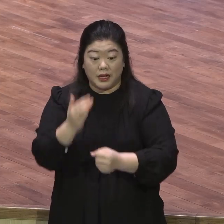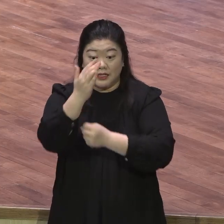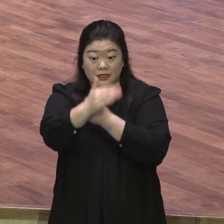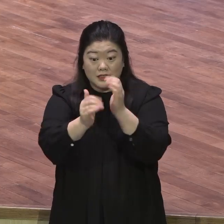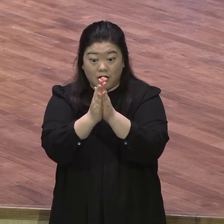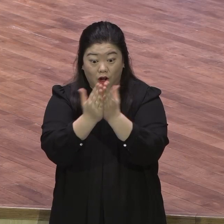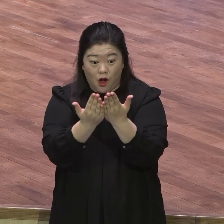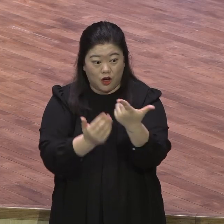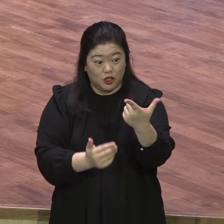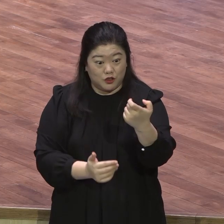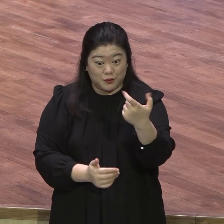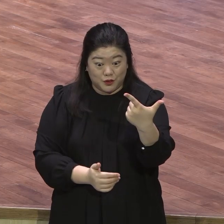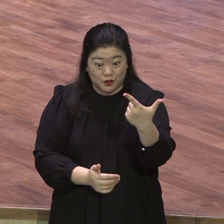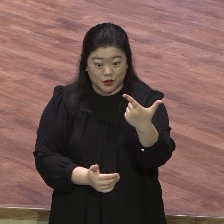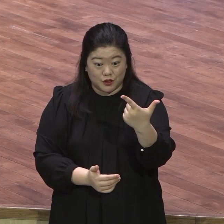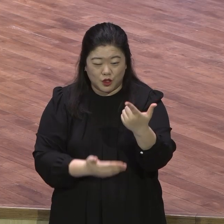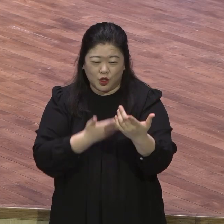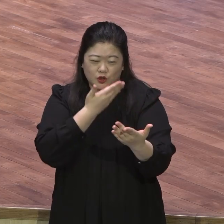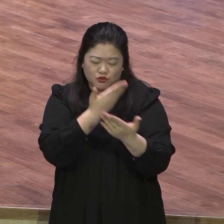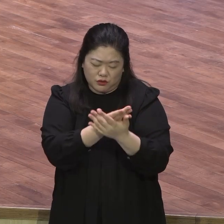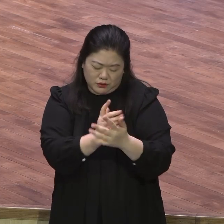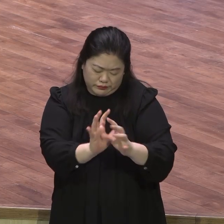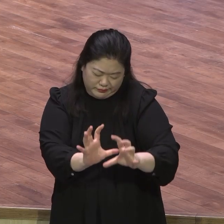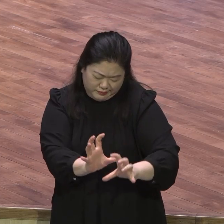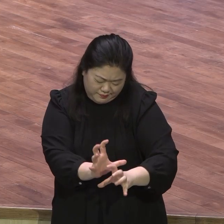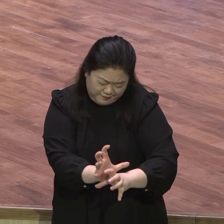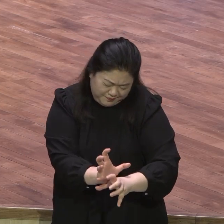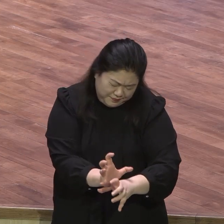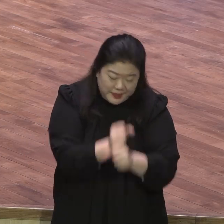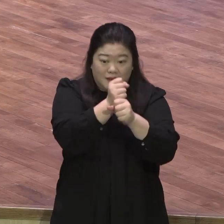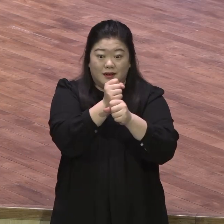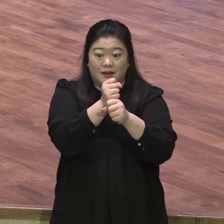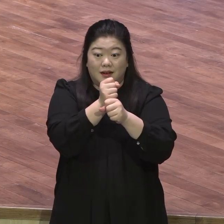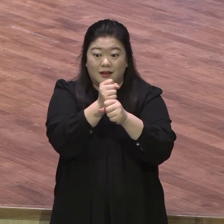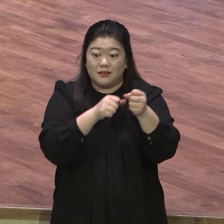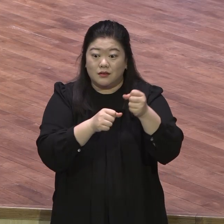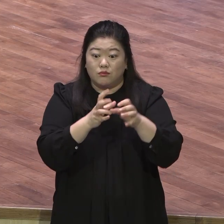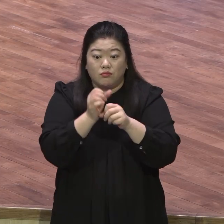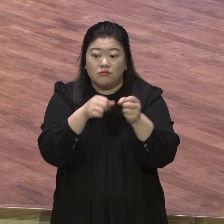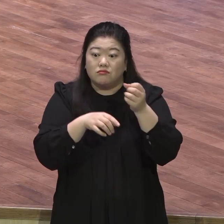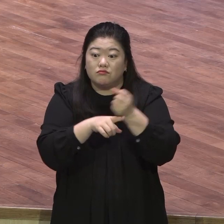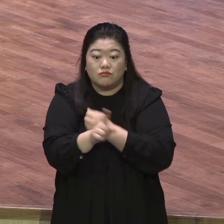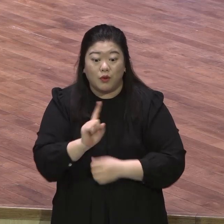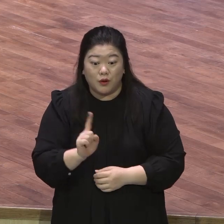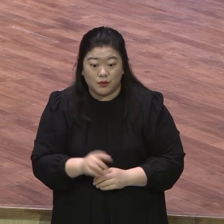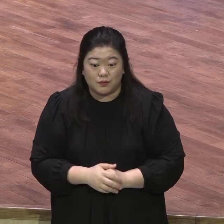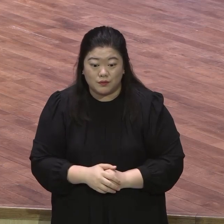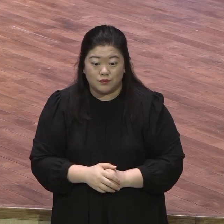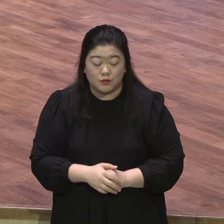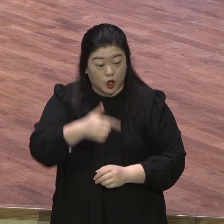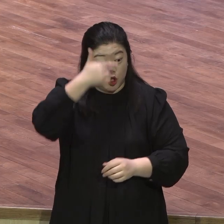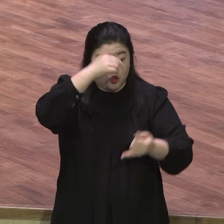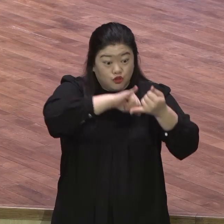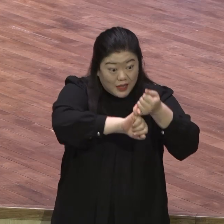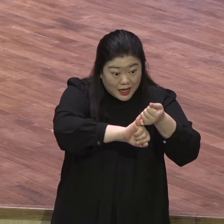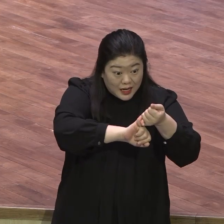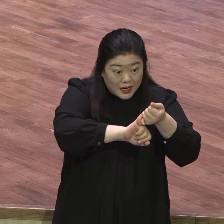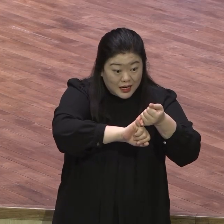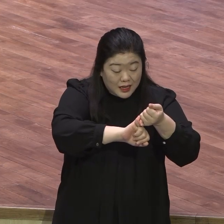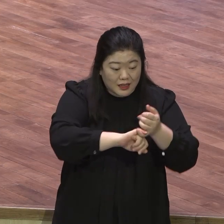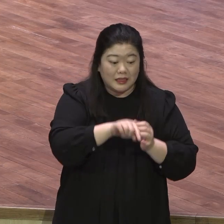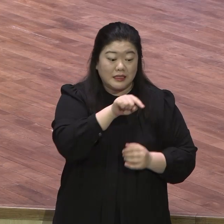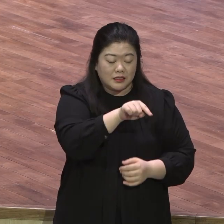핵심이 이거의 교회예요. 성경 전체입니다. 구속사자의 생명에서 보게 되면 구약은 성육신 사건입니다.